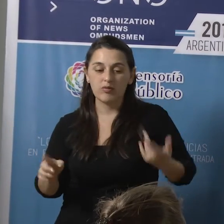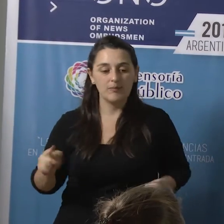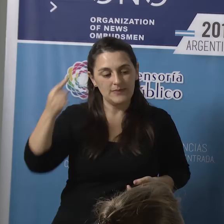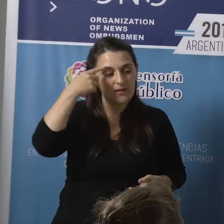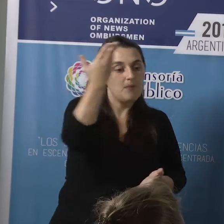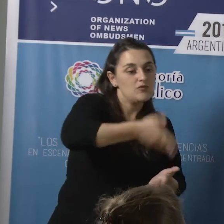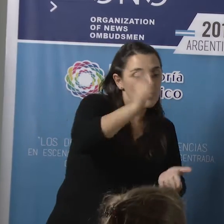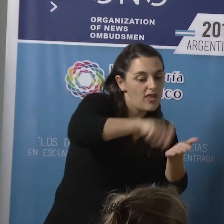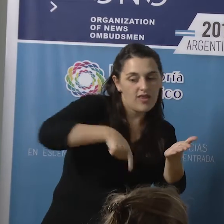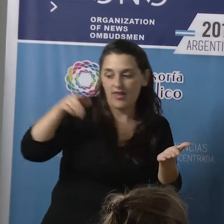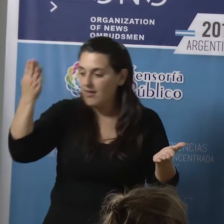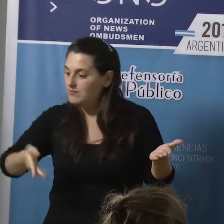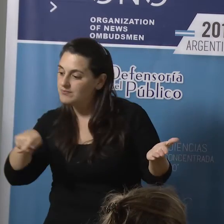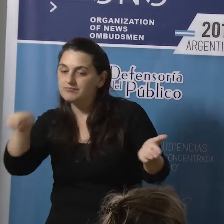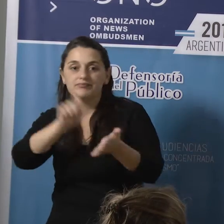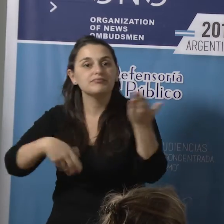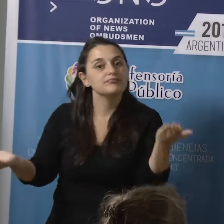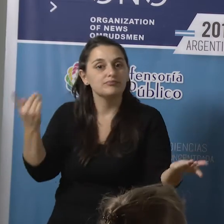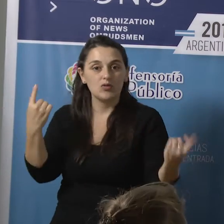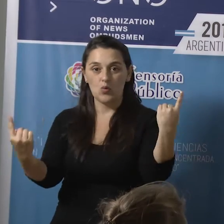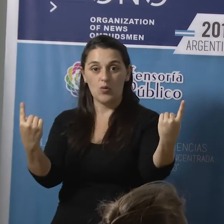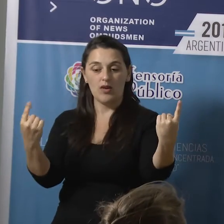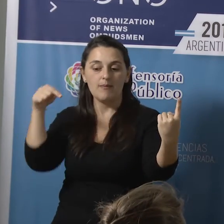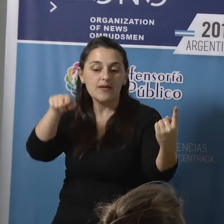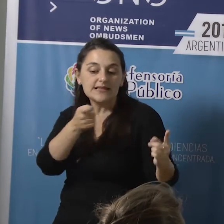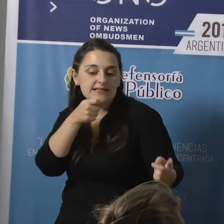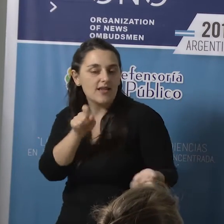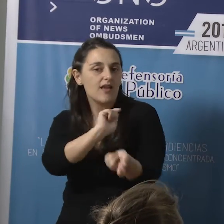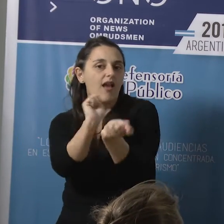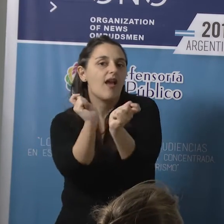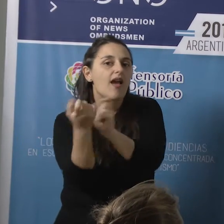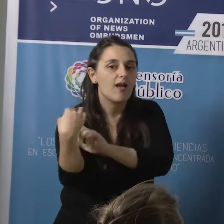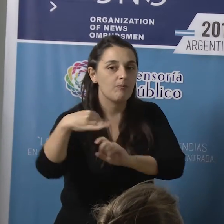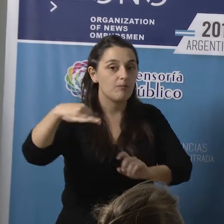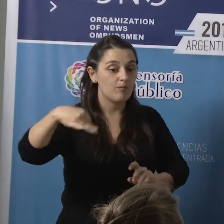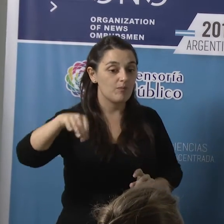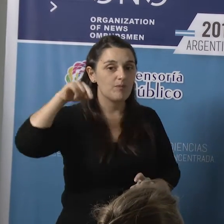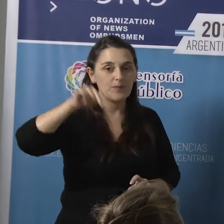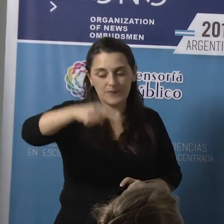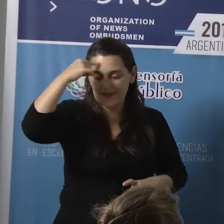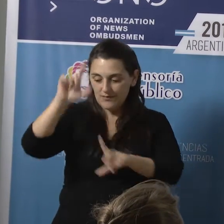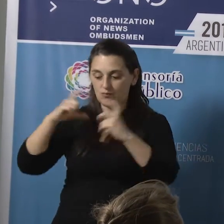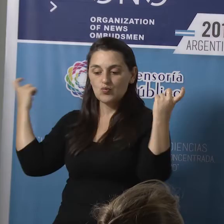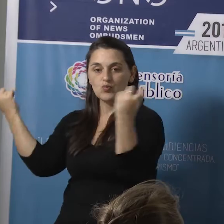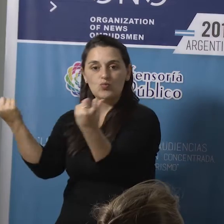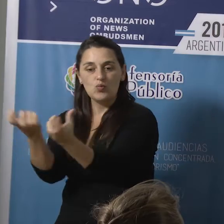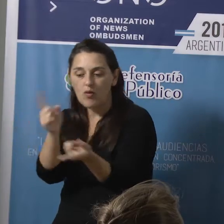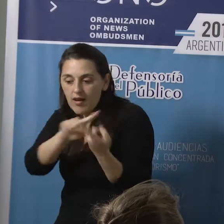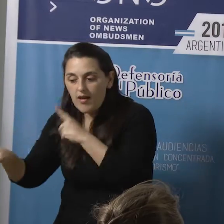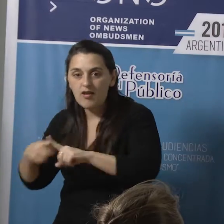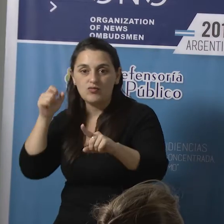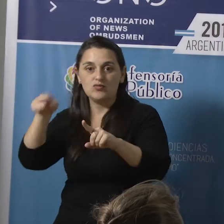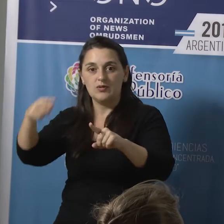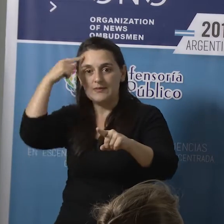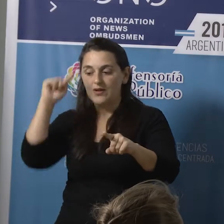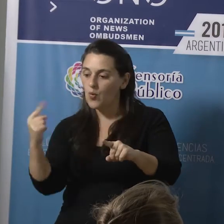contratante a contratante. Sin embargo, debe ser modificada por la consideración de relaciones colectivas que aminoren el